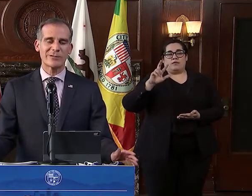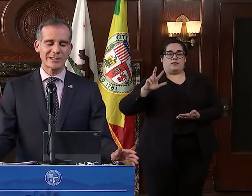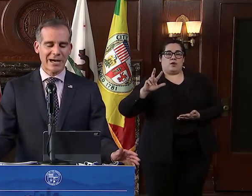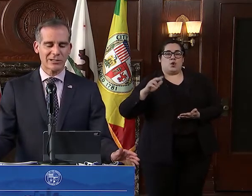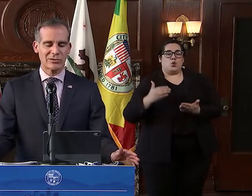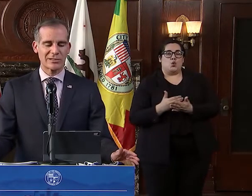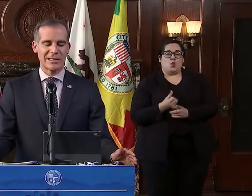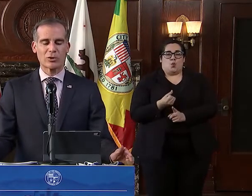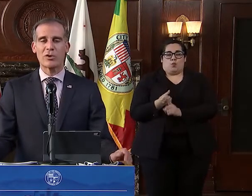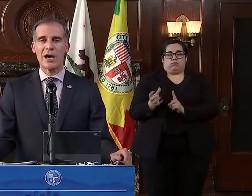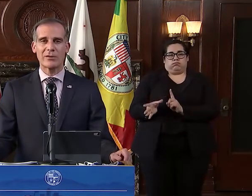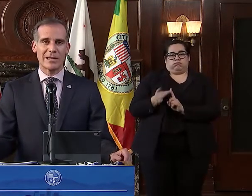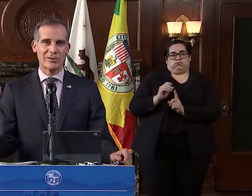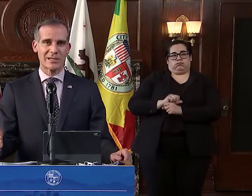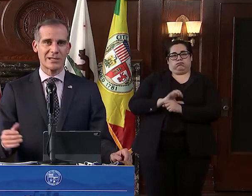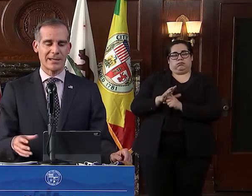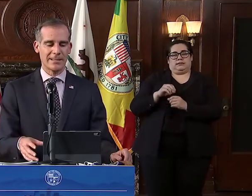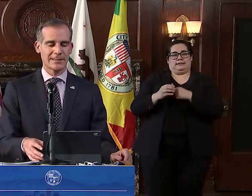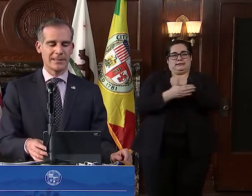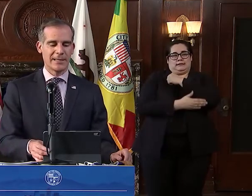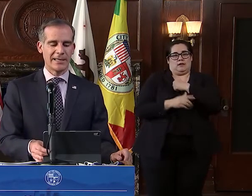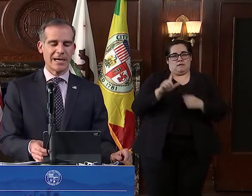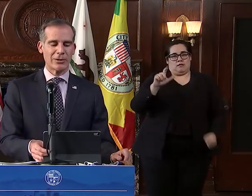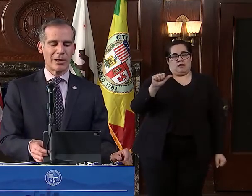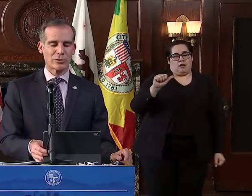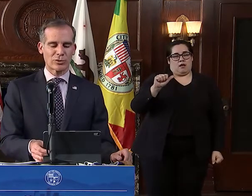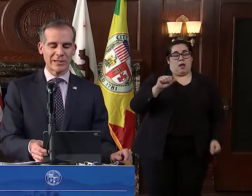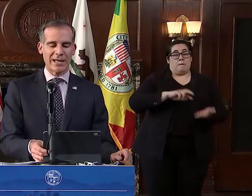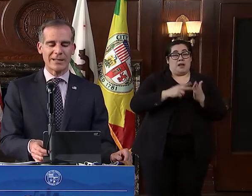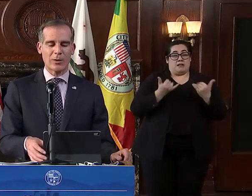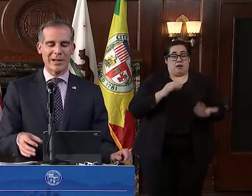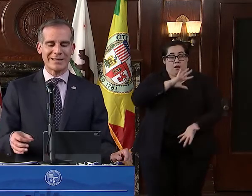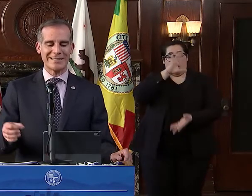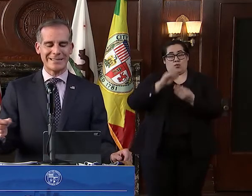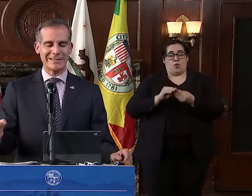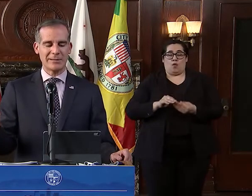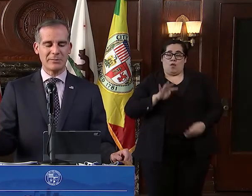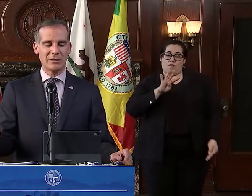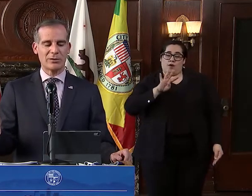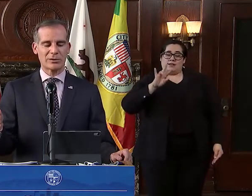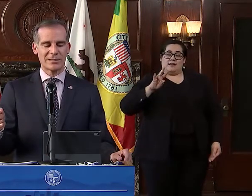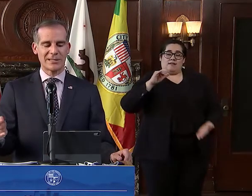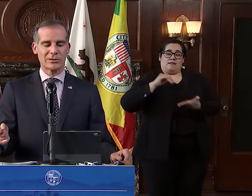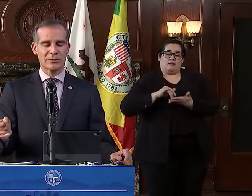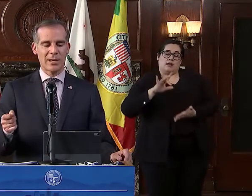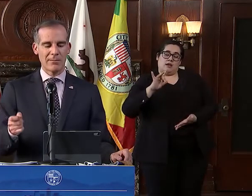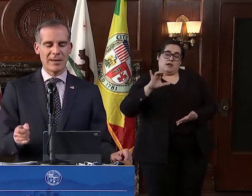1,843 nuevos casos en el condado de Los Ángeles, llegando al total de